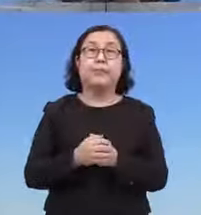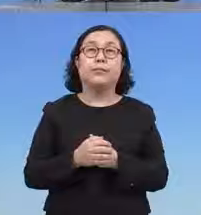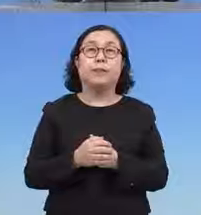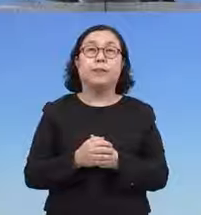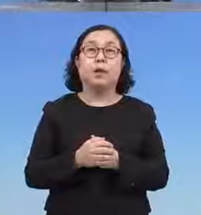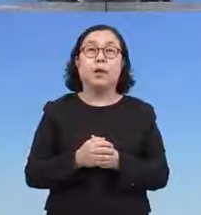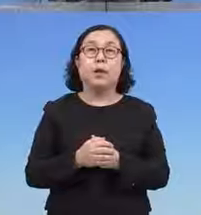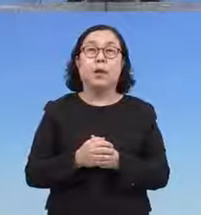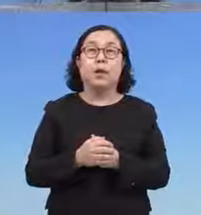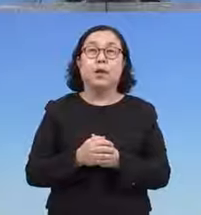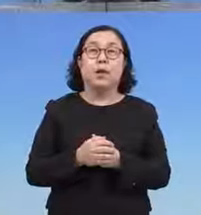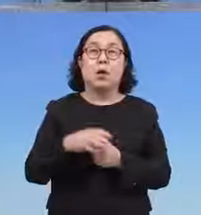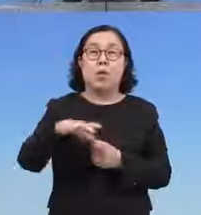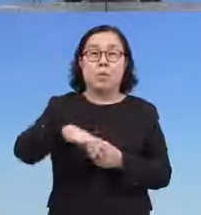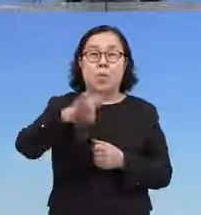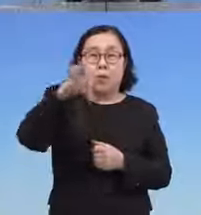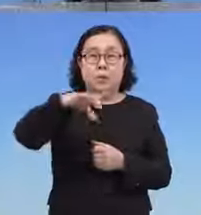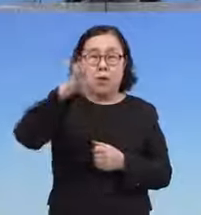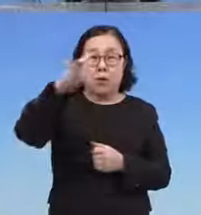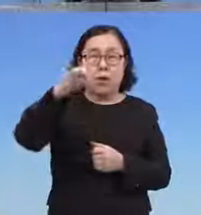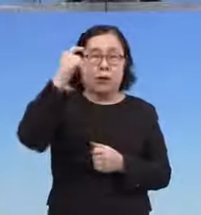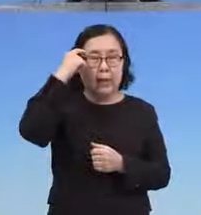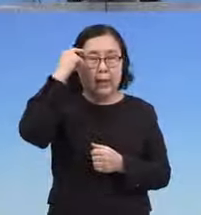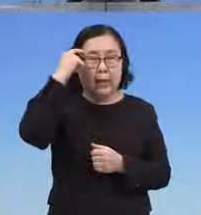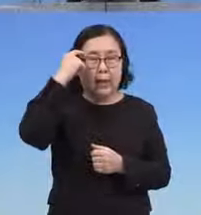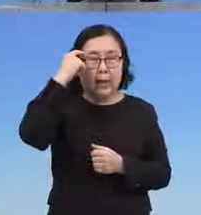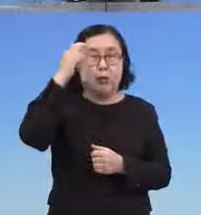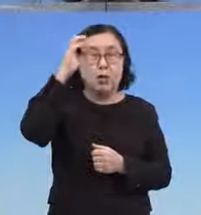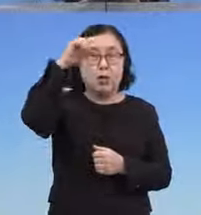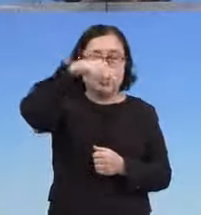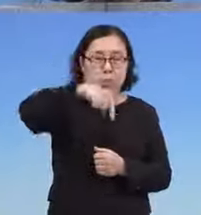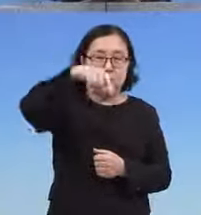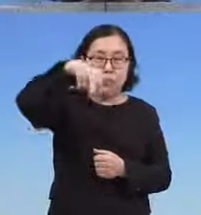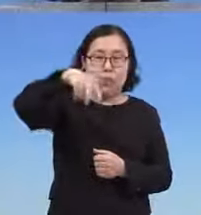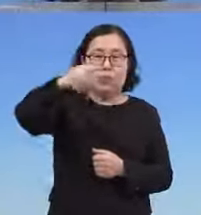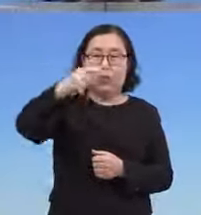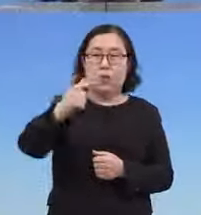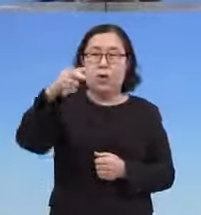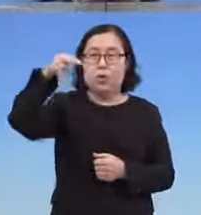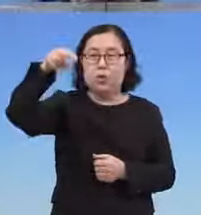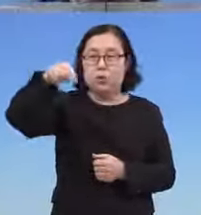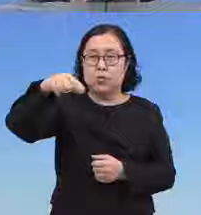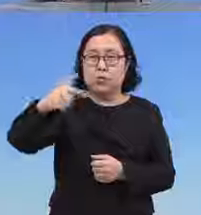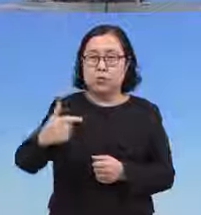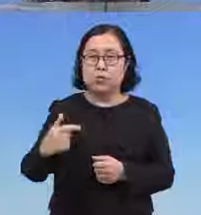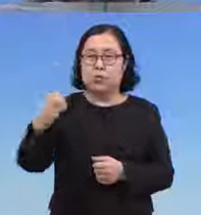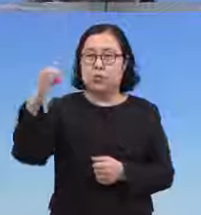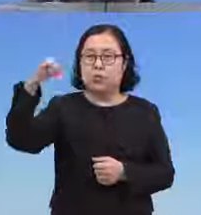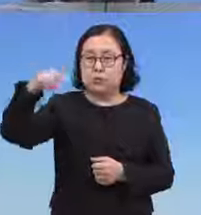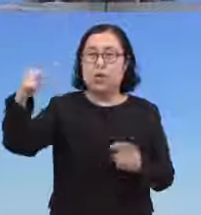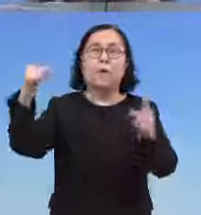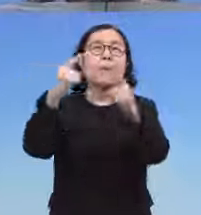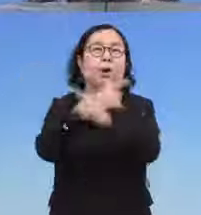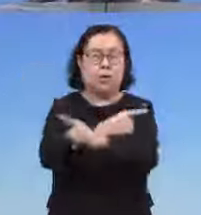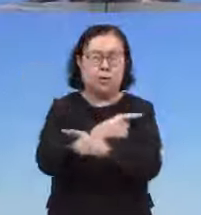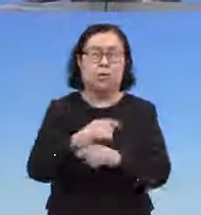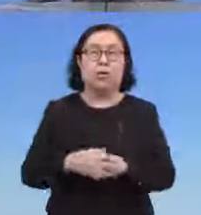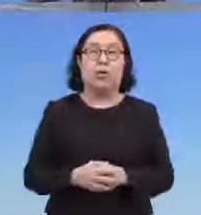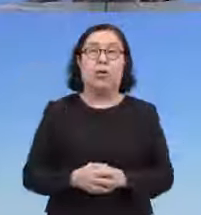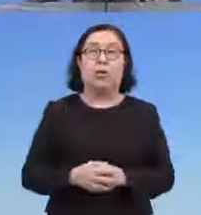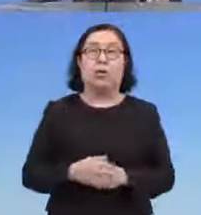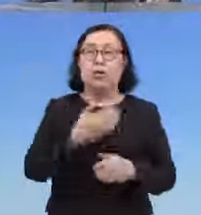뭐냐 하니까 이거는요, 우선순위의 변화 차원에서의 결단이 내포되어 있다는 겁니다. 이 우선순위가 바뀐